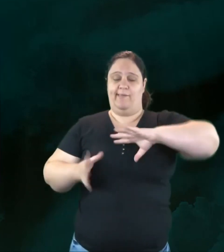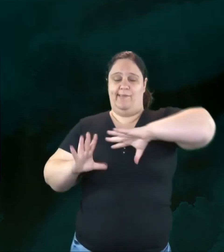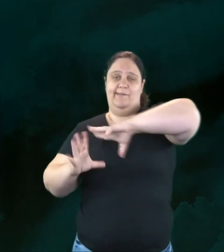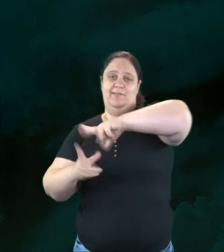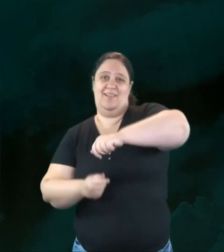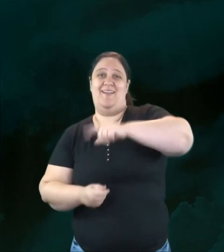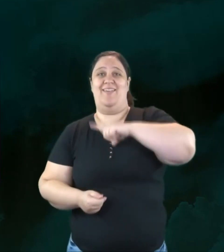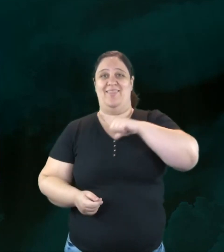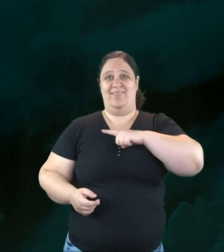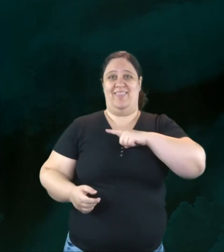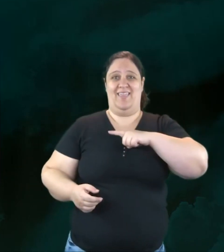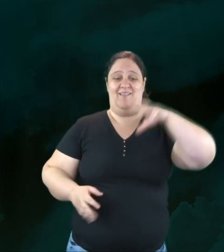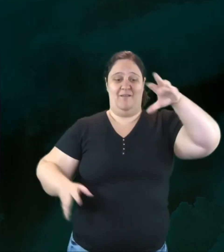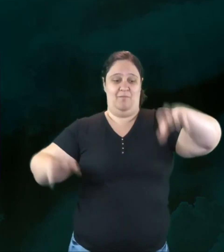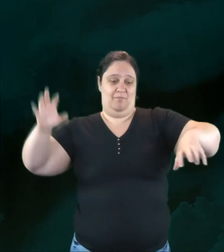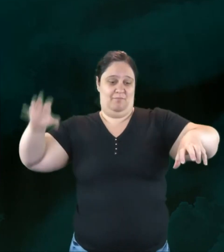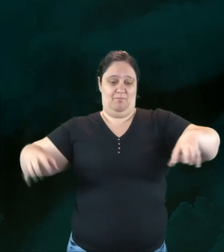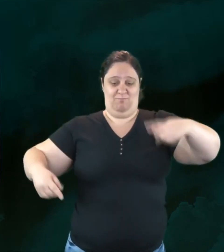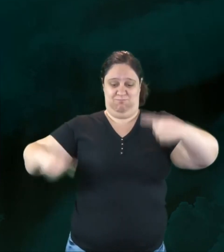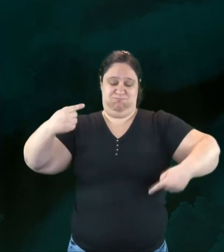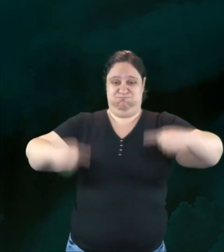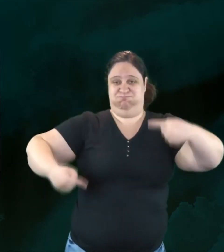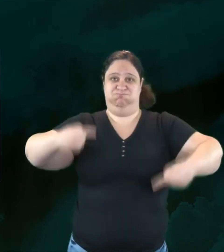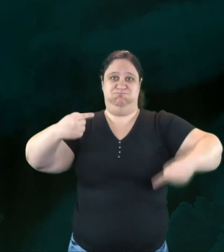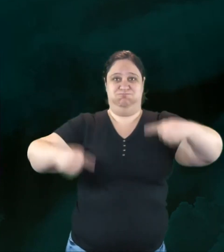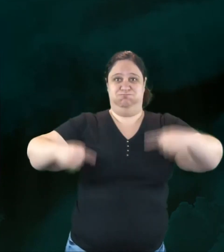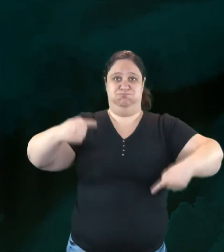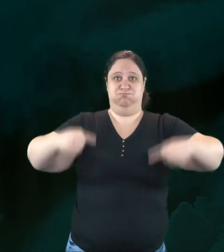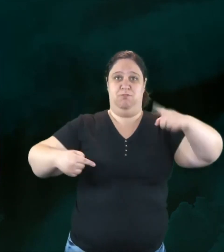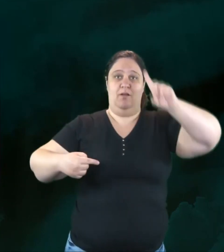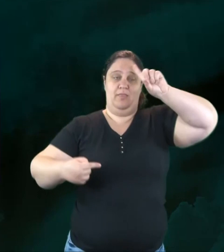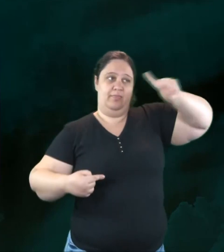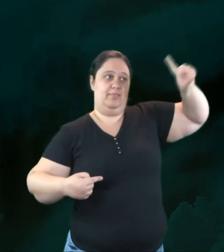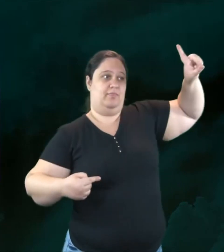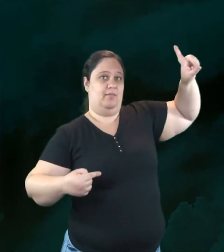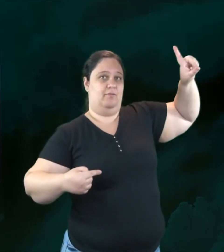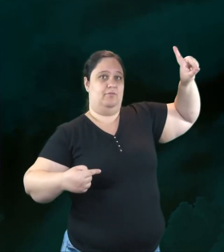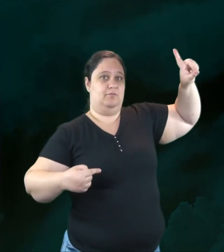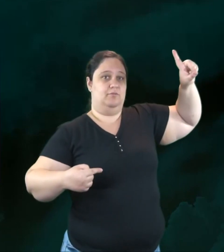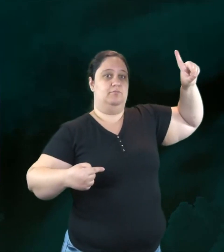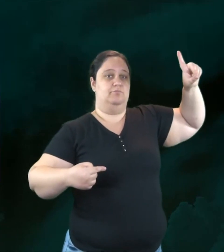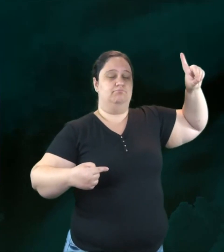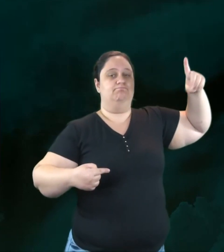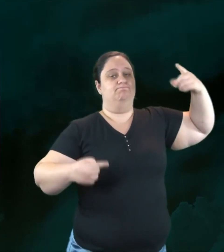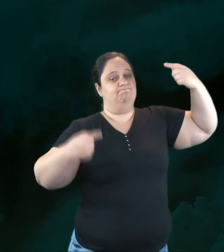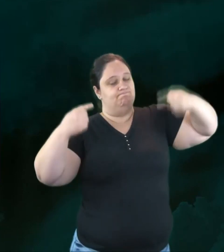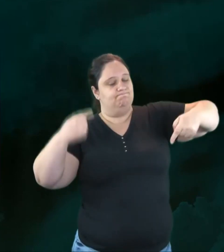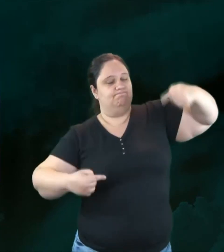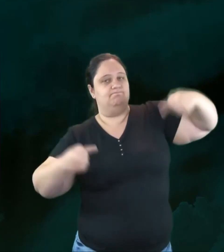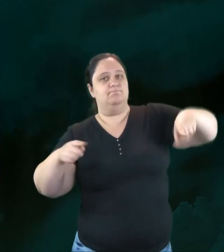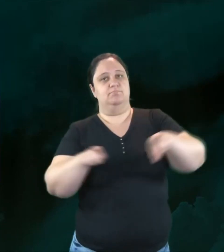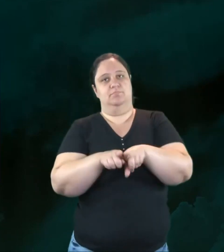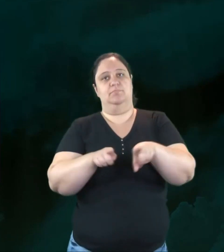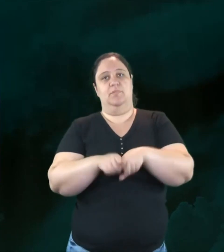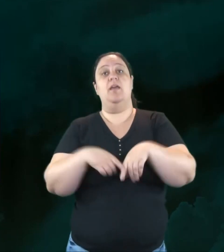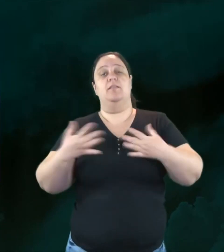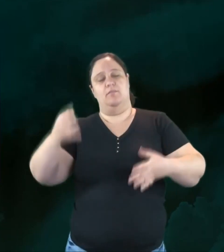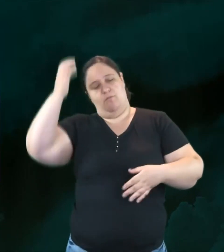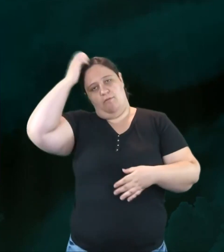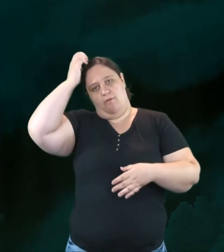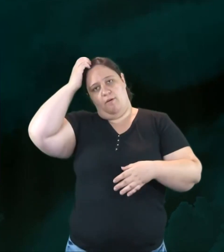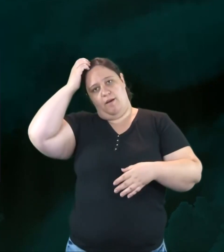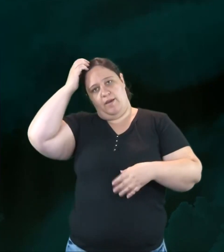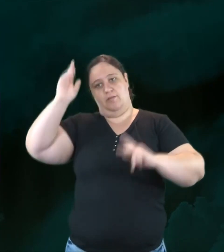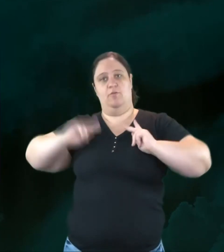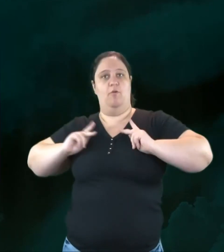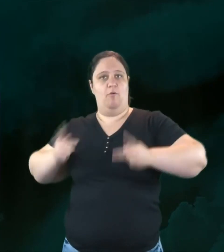É reino dos homens e o reino de Deus. E o reino dos homens, não pense você que é uma